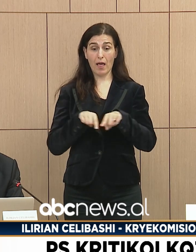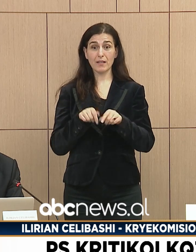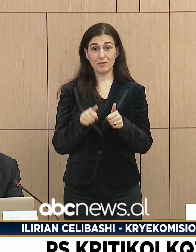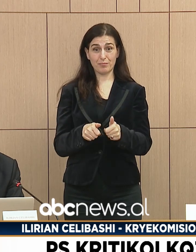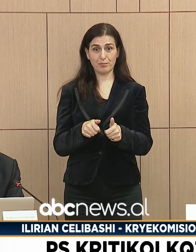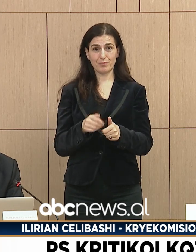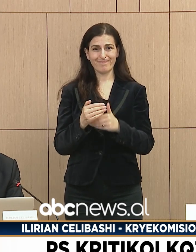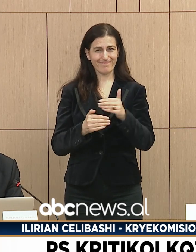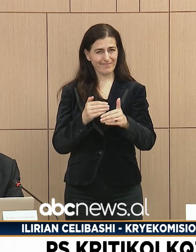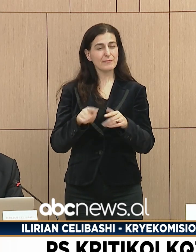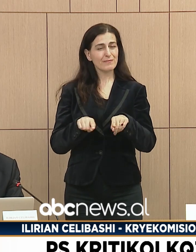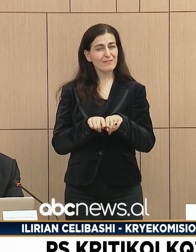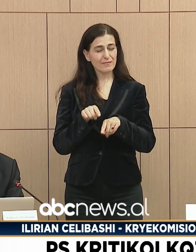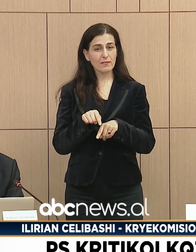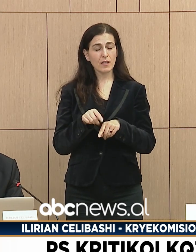identifikimit elektronik,